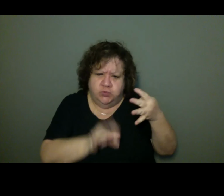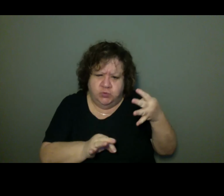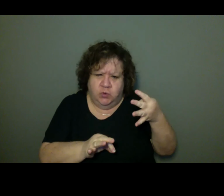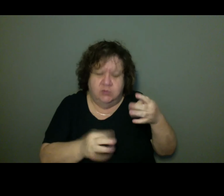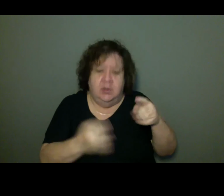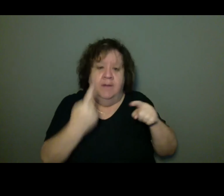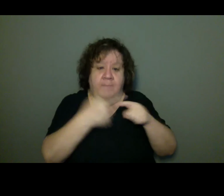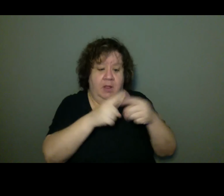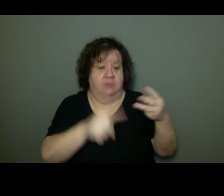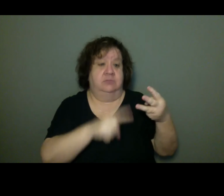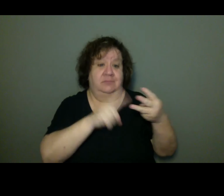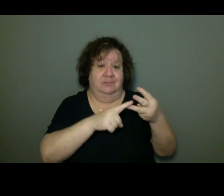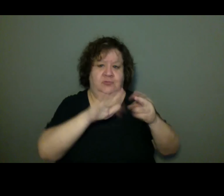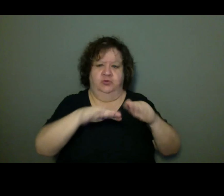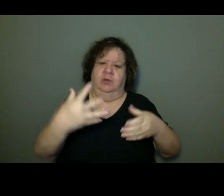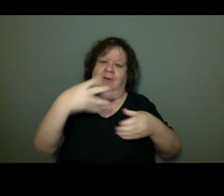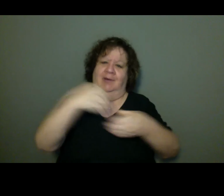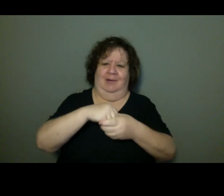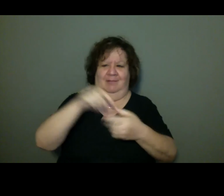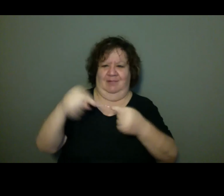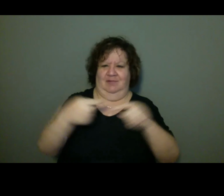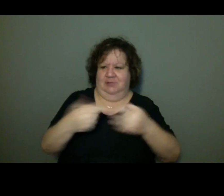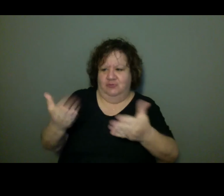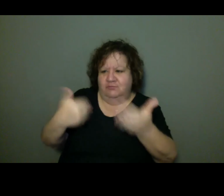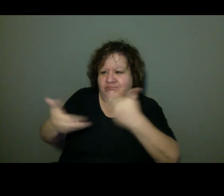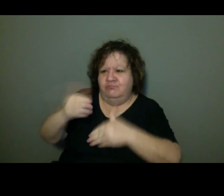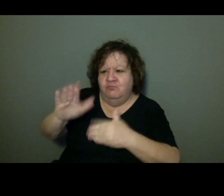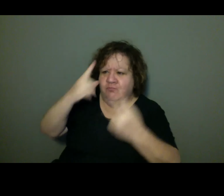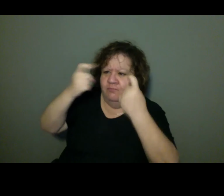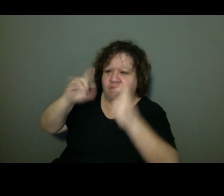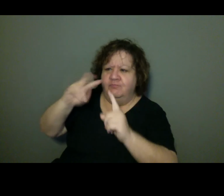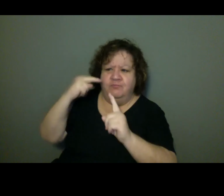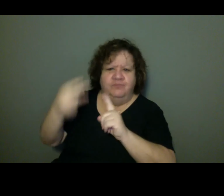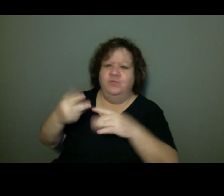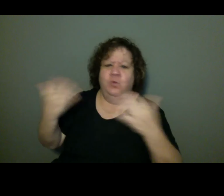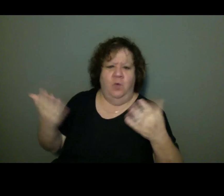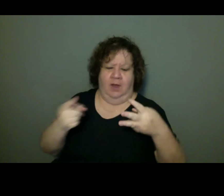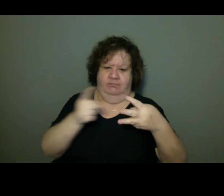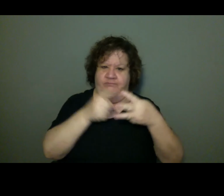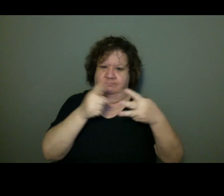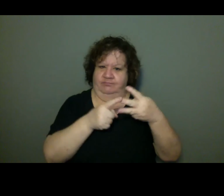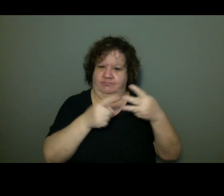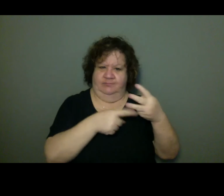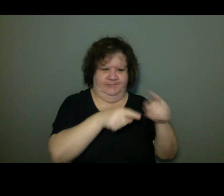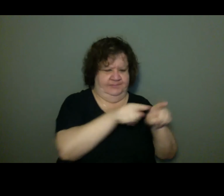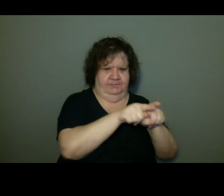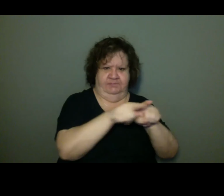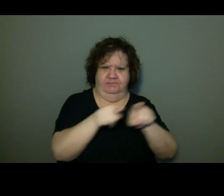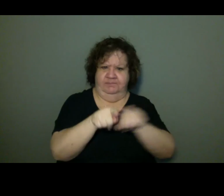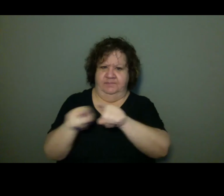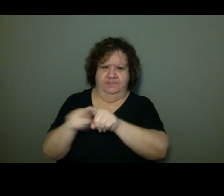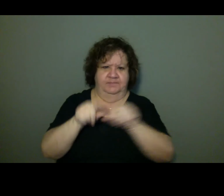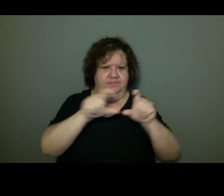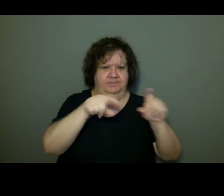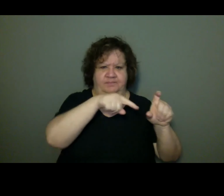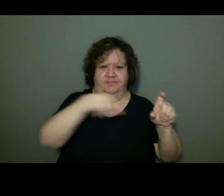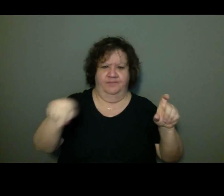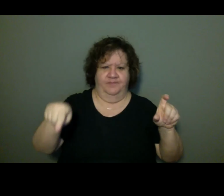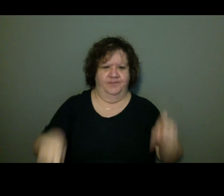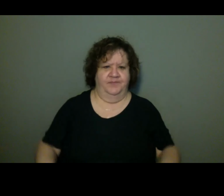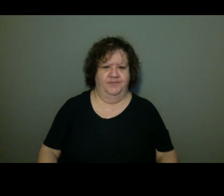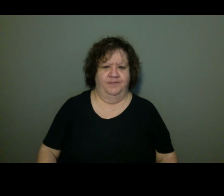la participación de los niños. También hemos oído hablar, hemos escuchado experiencias